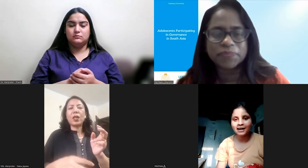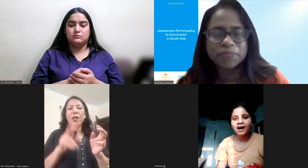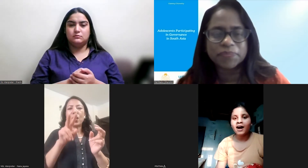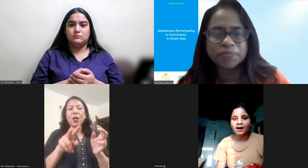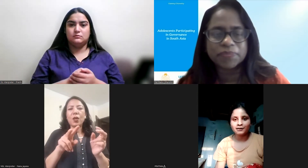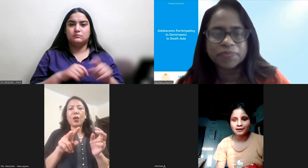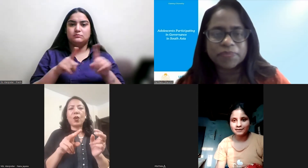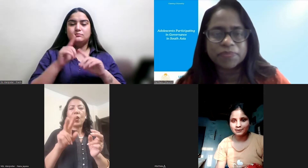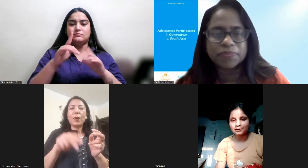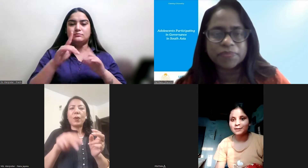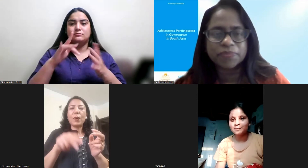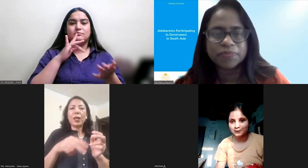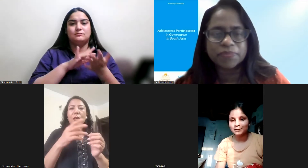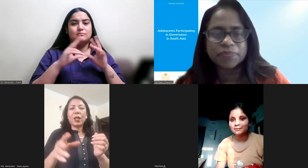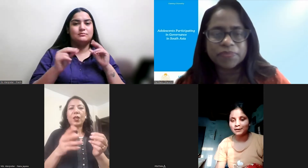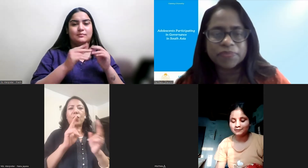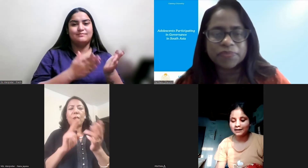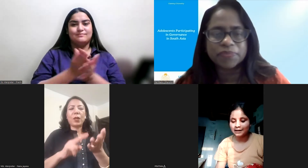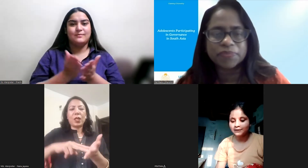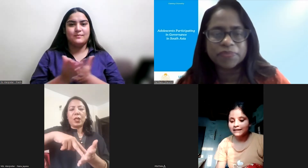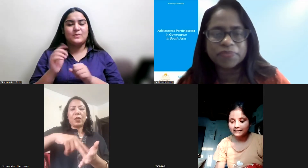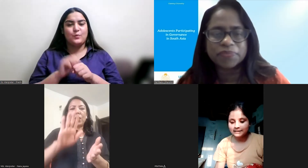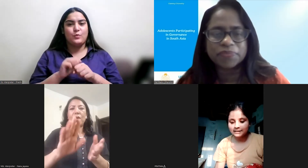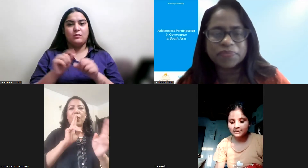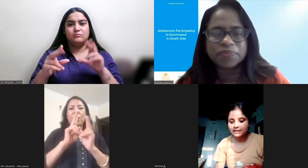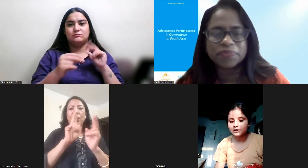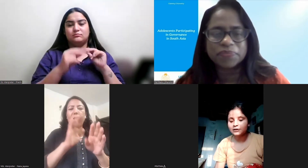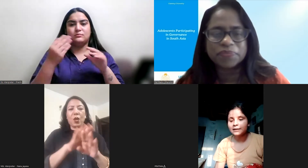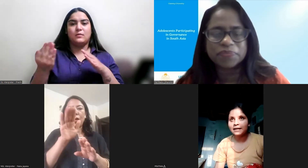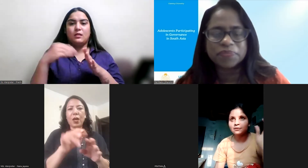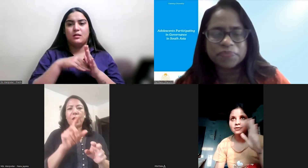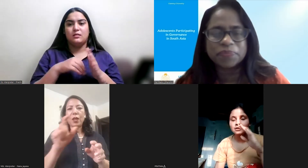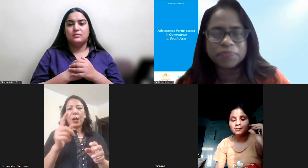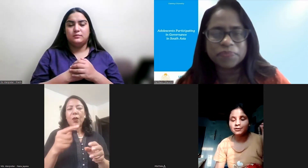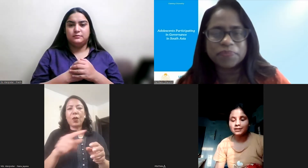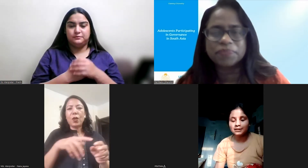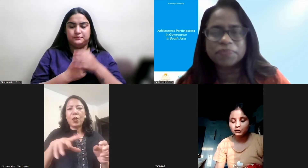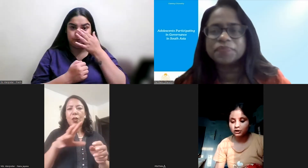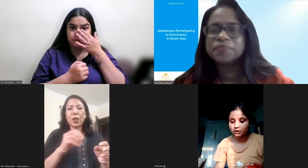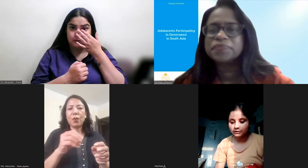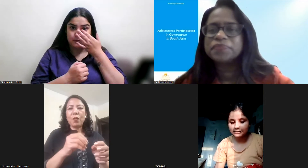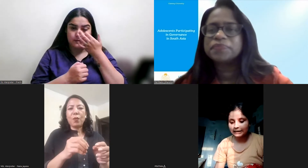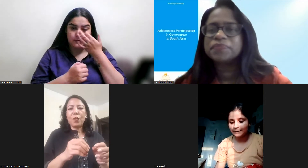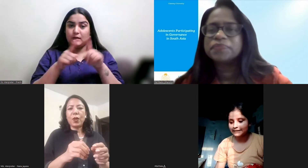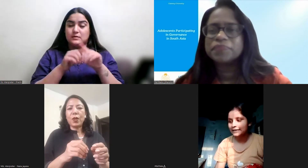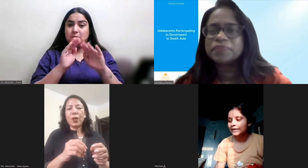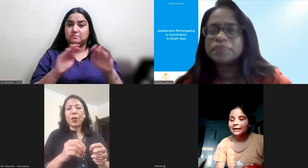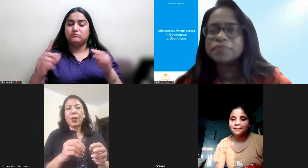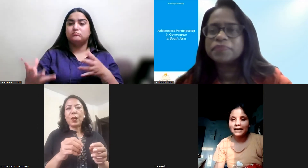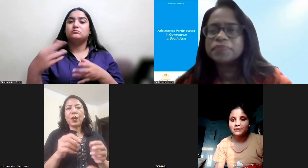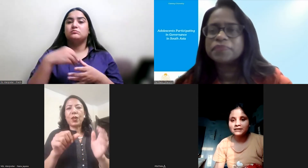लिएर हरेक कुरामा सक्षम छन् भन्ने कुरा आयो। त्यसैगरी चाहिँ यो नेपालको यो सबै यो 77वटै जिल्लामा